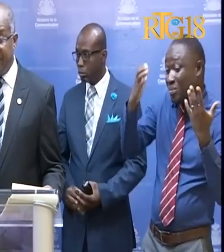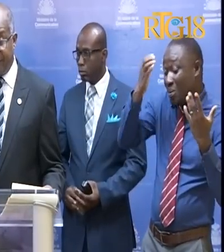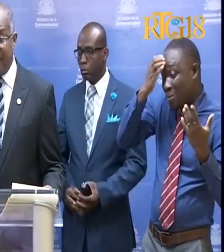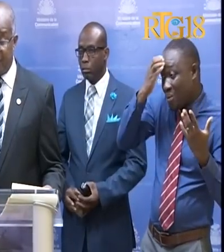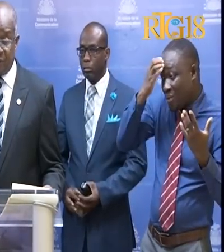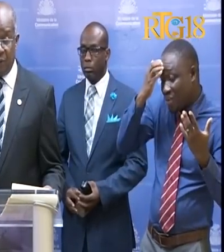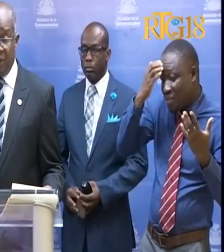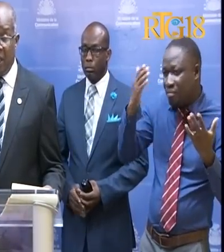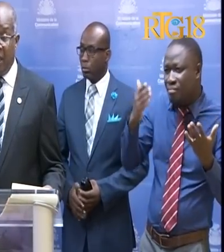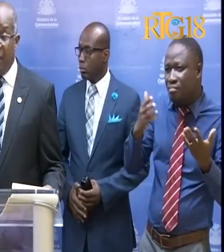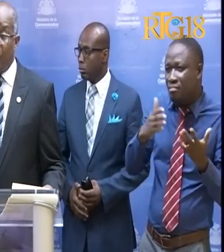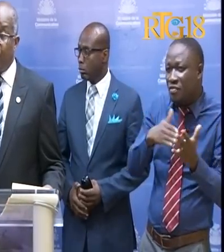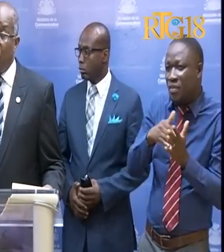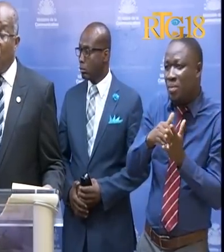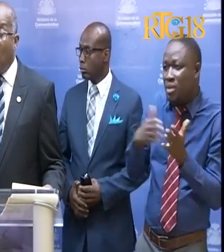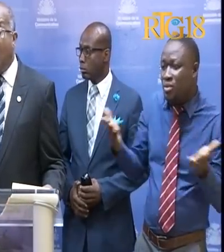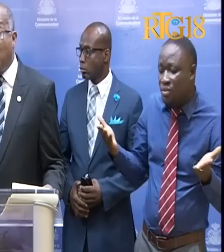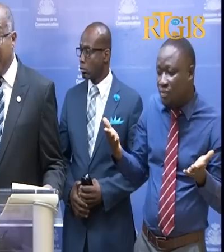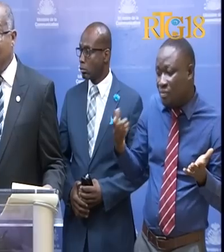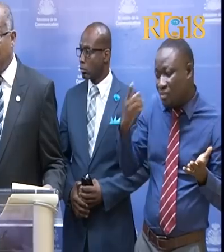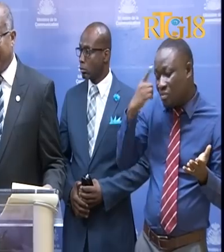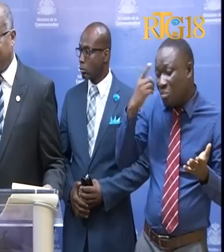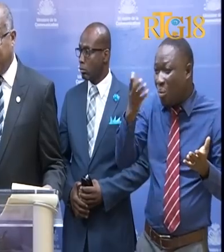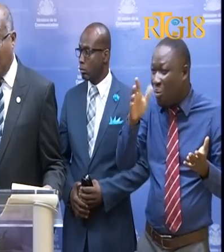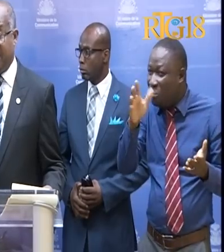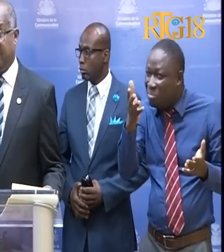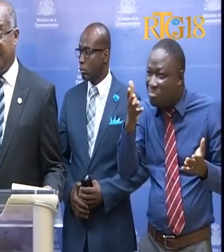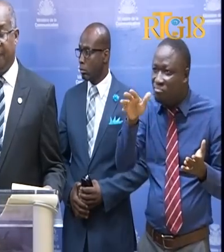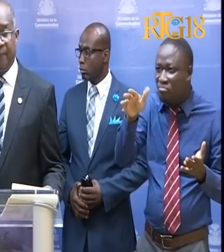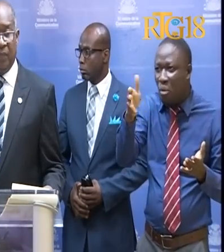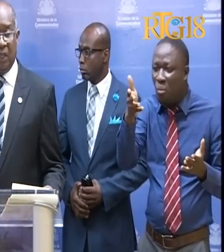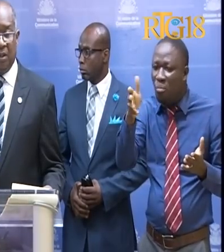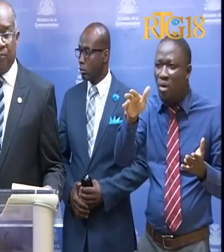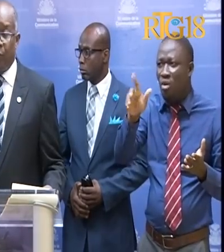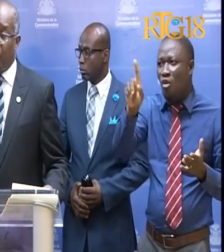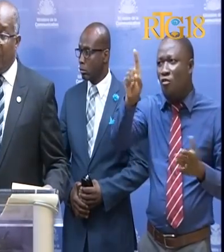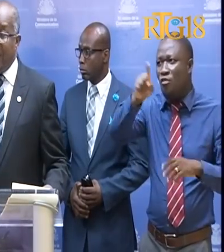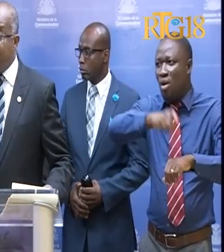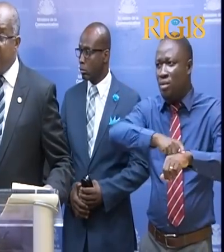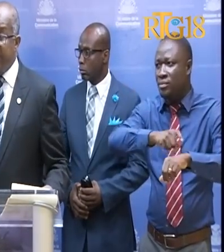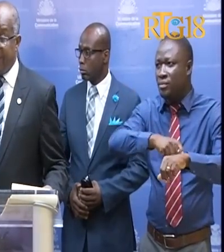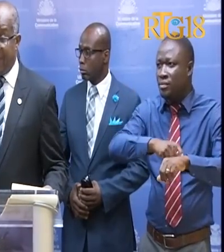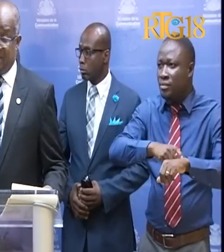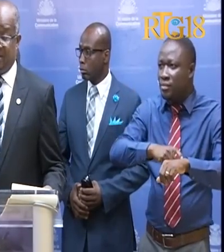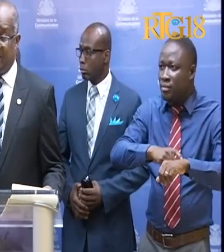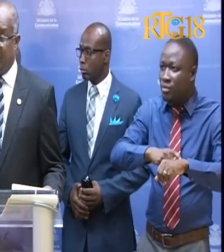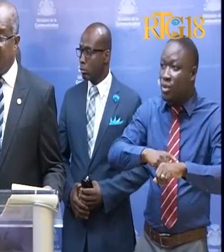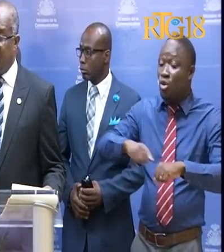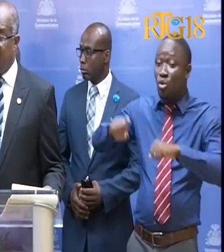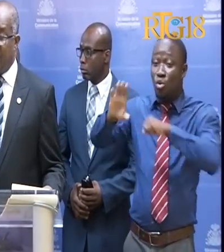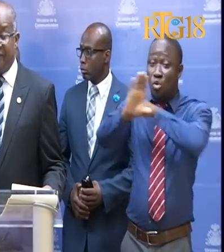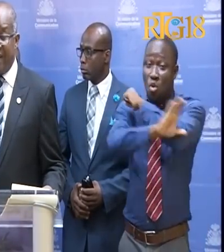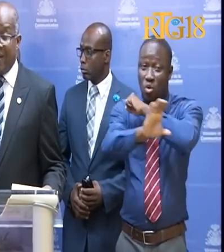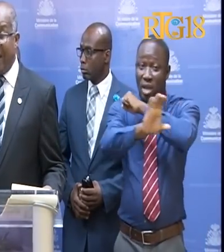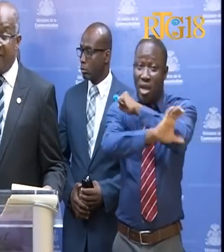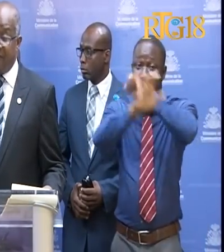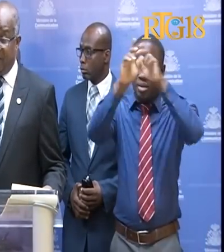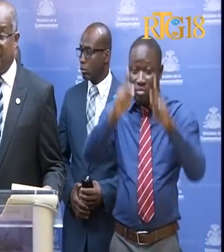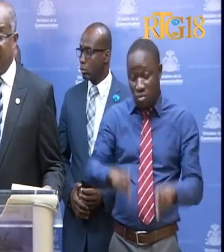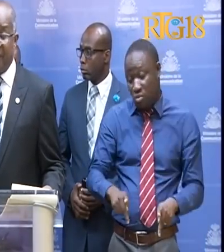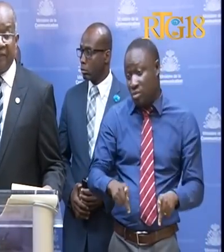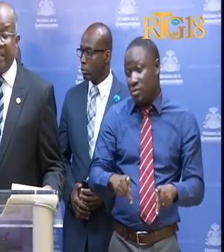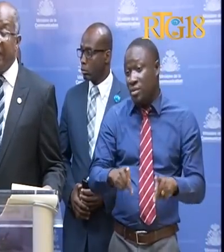de termine defayansyo, e ke pou o mwen yon set fwa, pou ke impunite a, pa vin